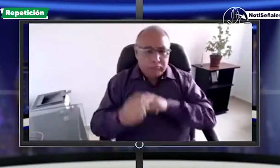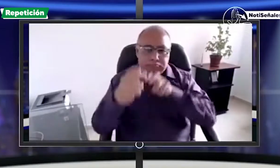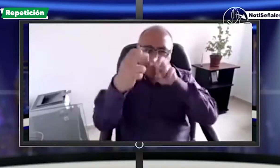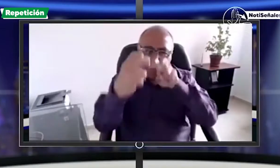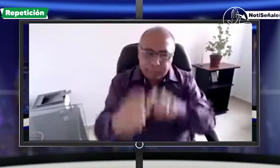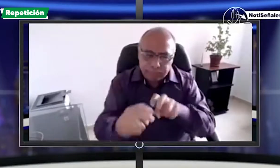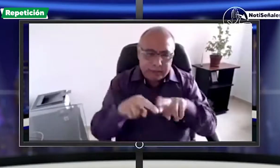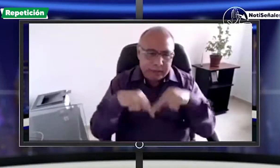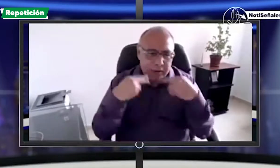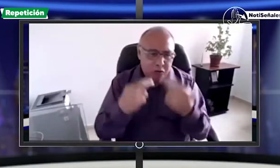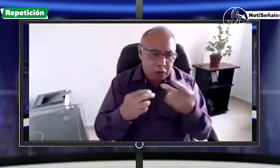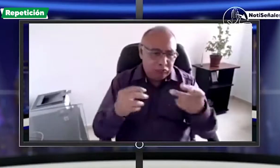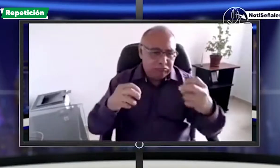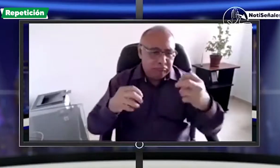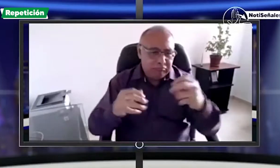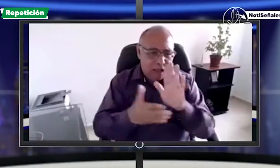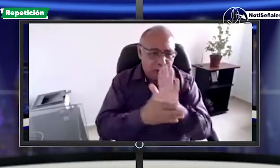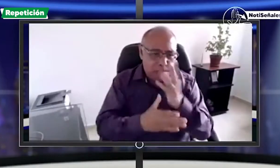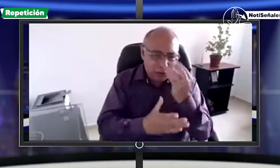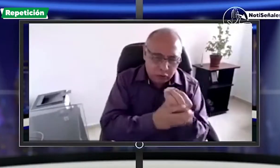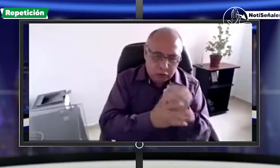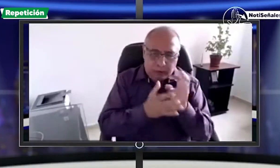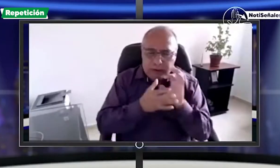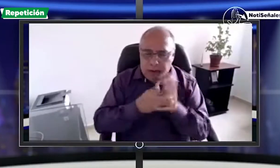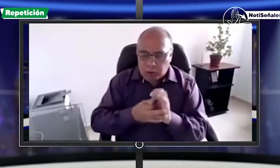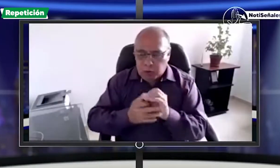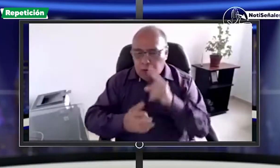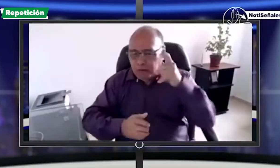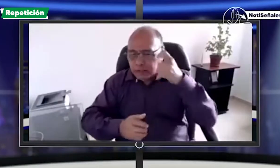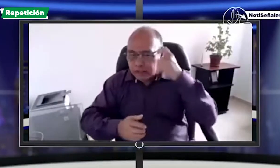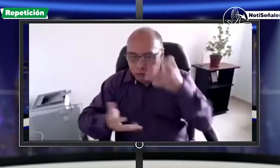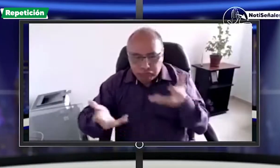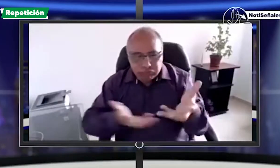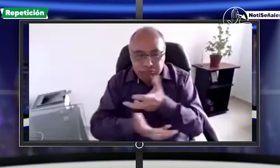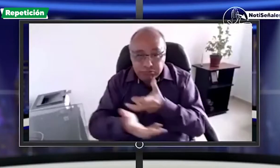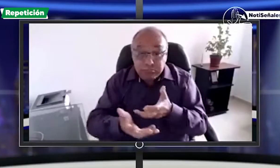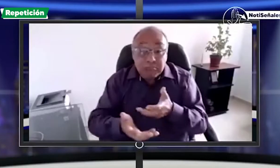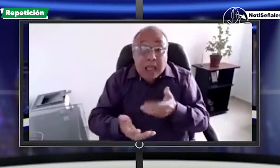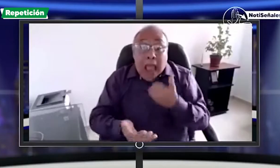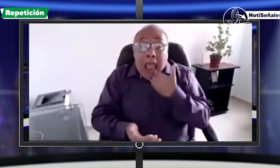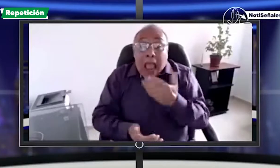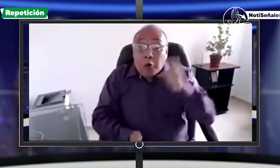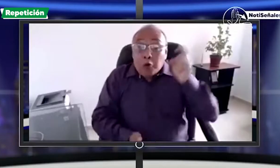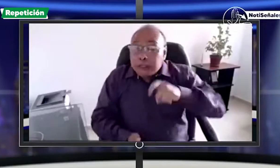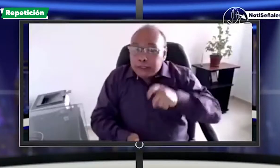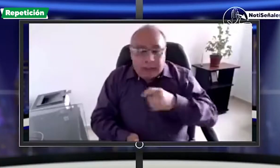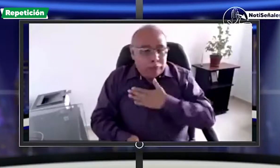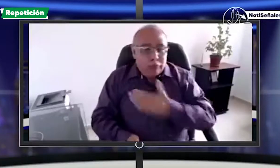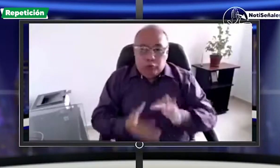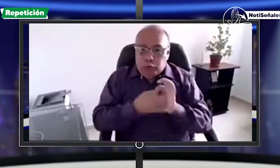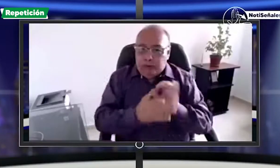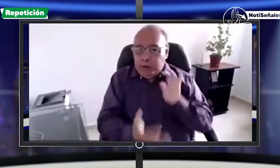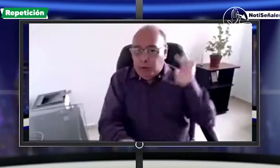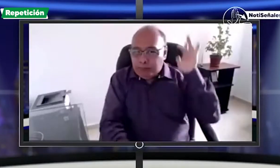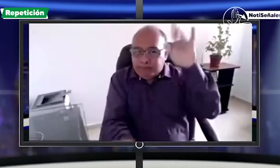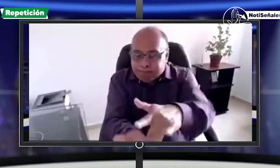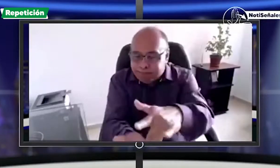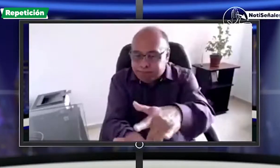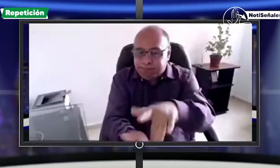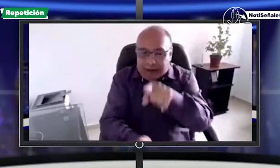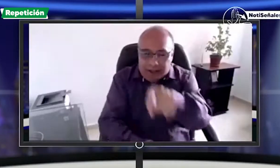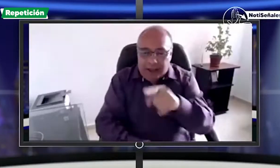solución para esto así que cuenten como nosotros con nosotros como federación para que nos podamos reunir con ustedes con la asociación de personas